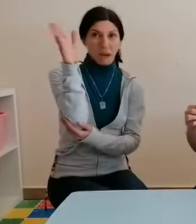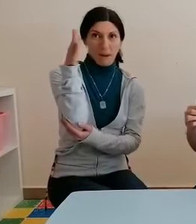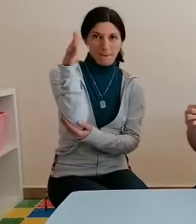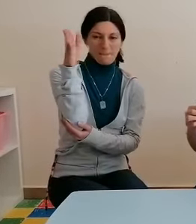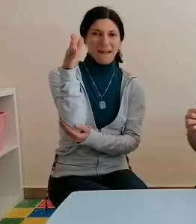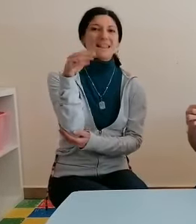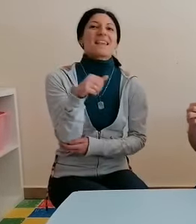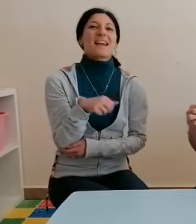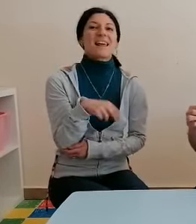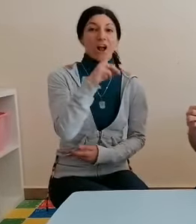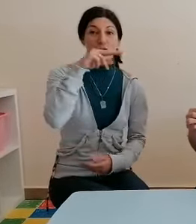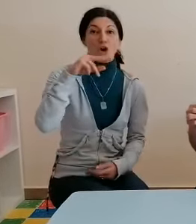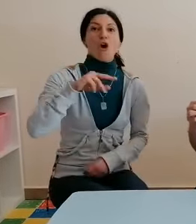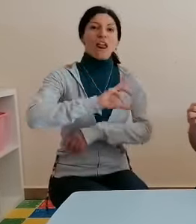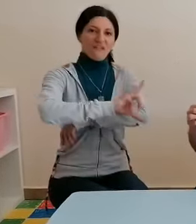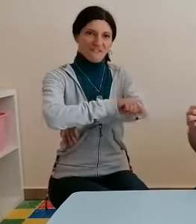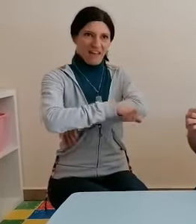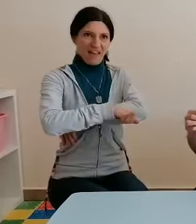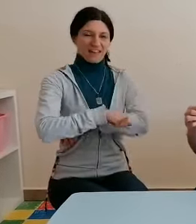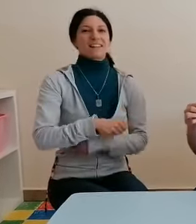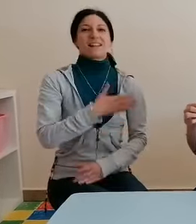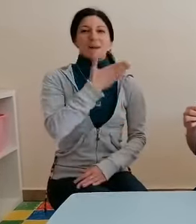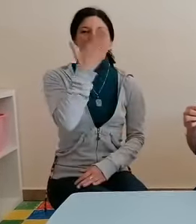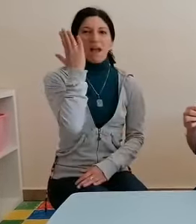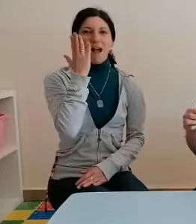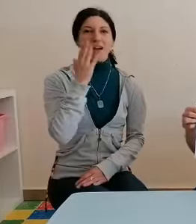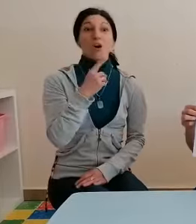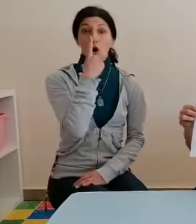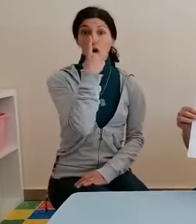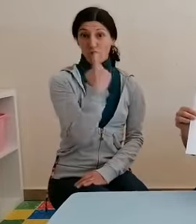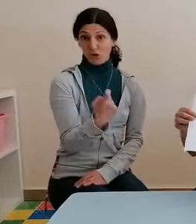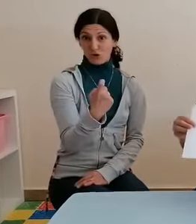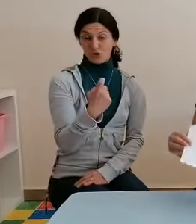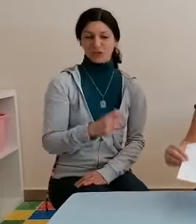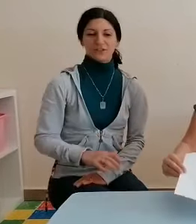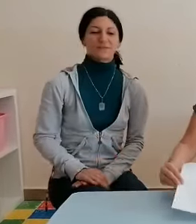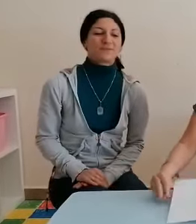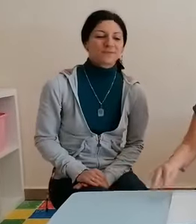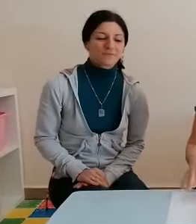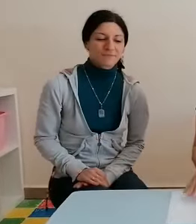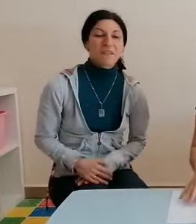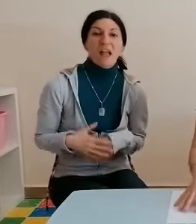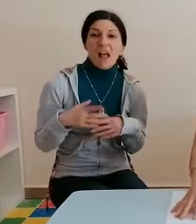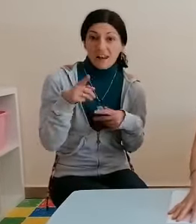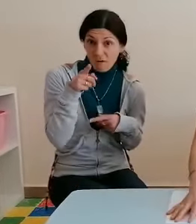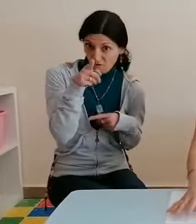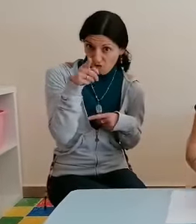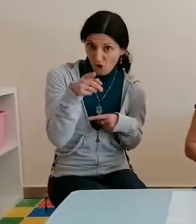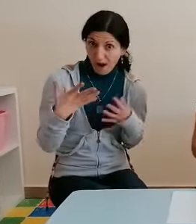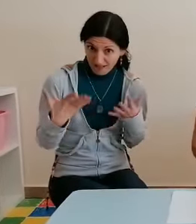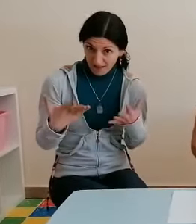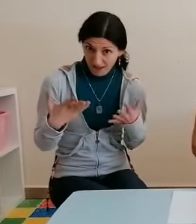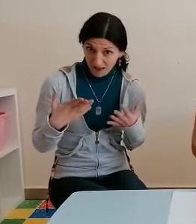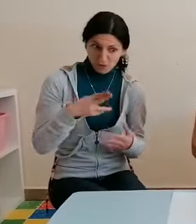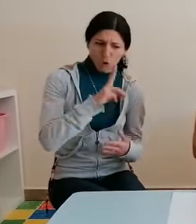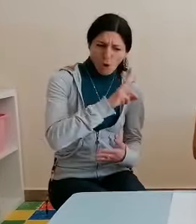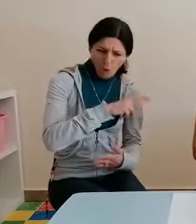italiana sono verde, bianco e rosso. Adesso potete colorare la vostra